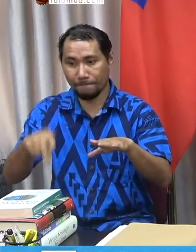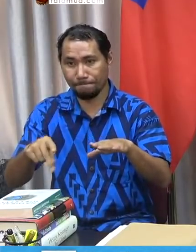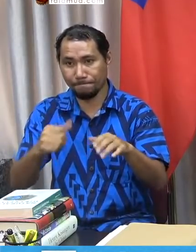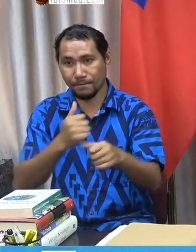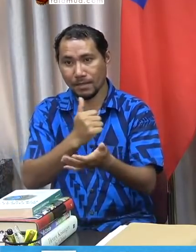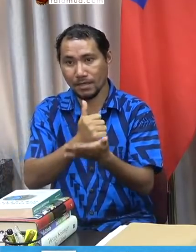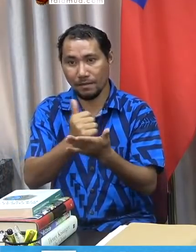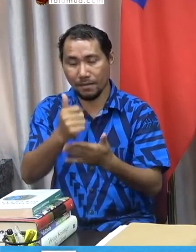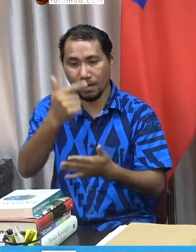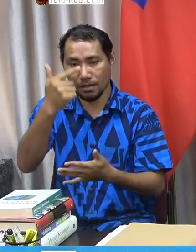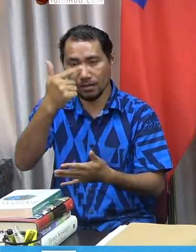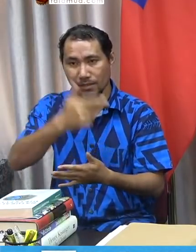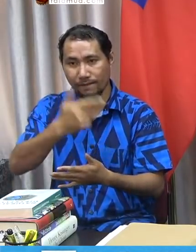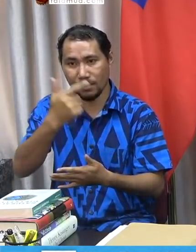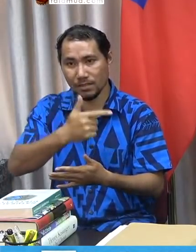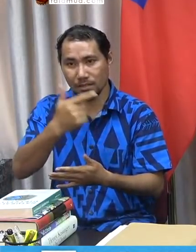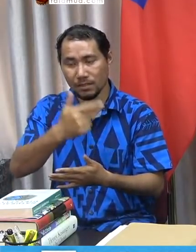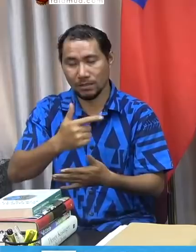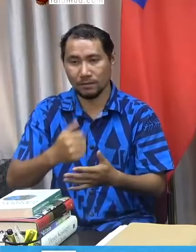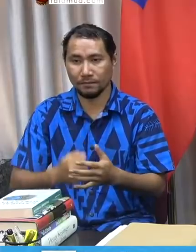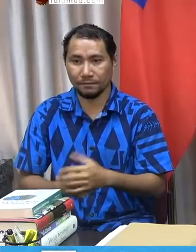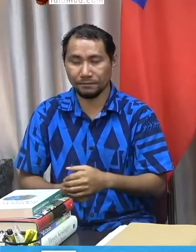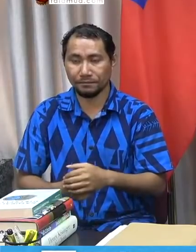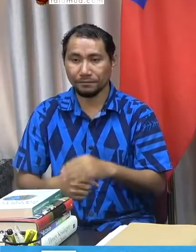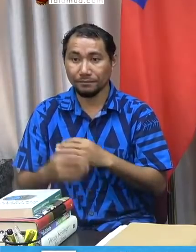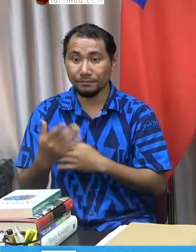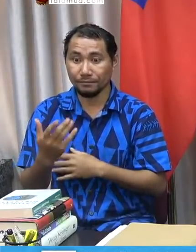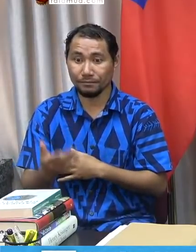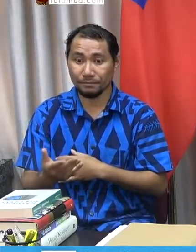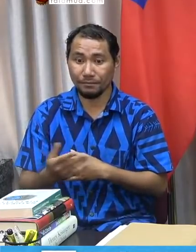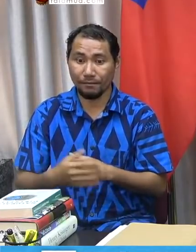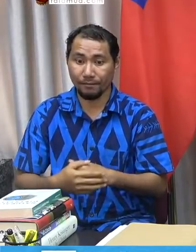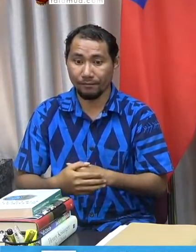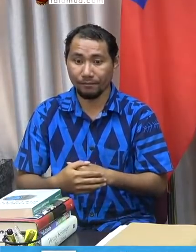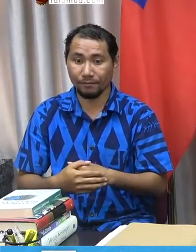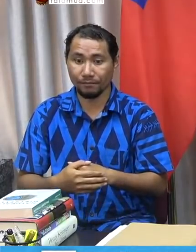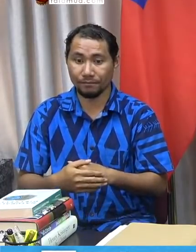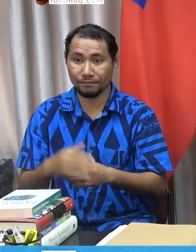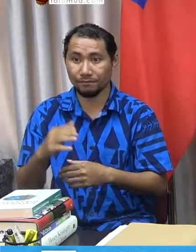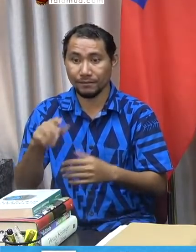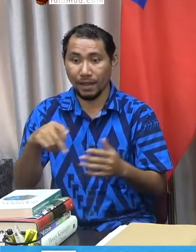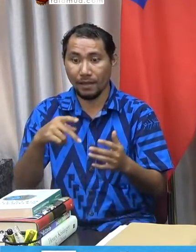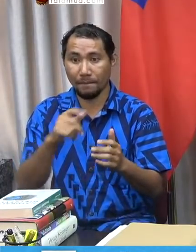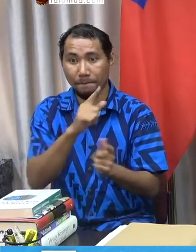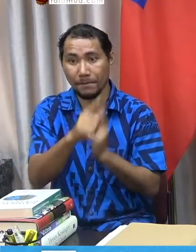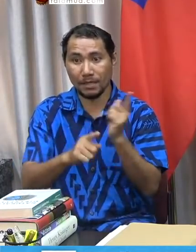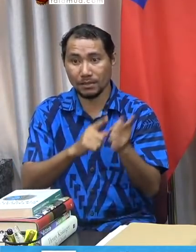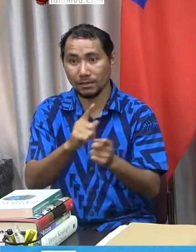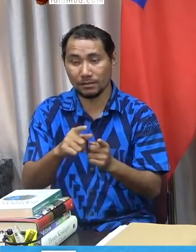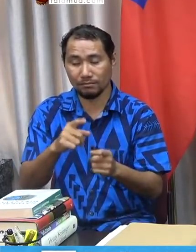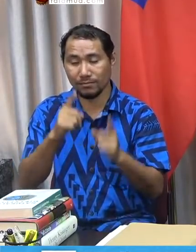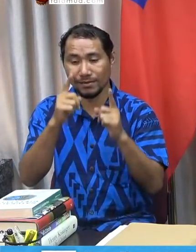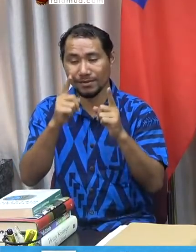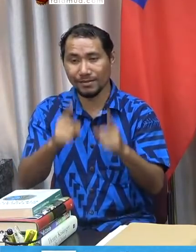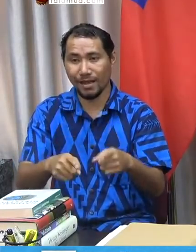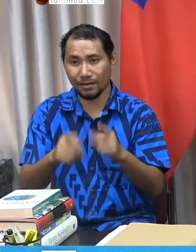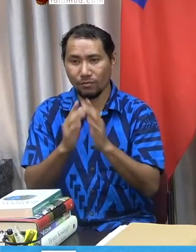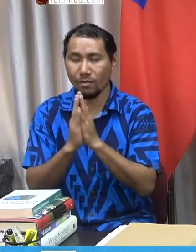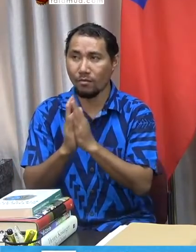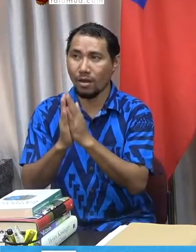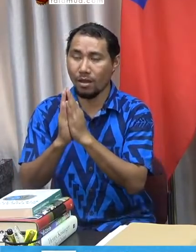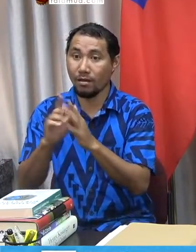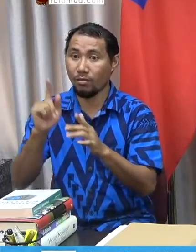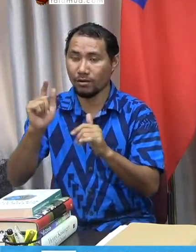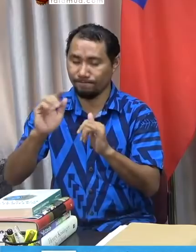sifurufitu. Mai sa taimuaina ia le fonatanga i le fonatalo e whai